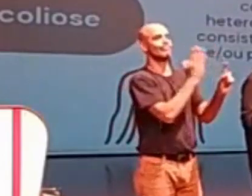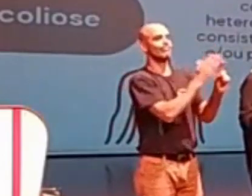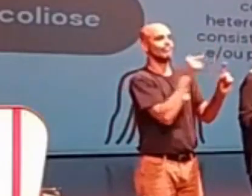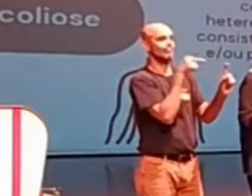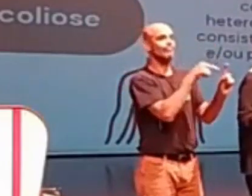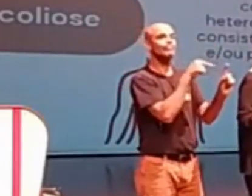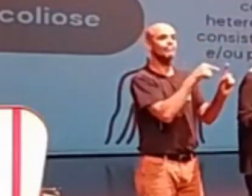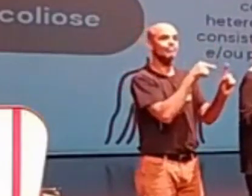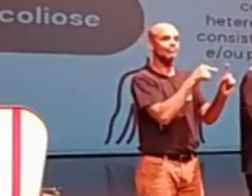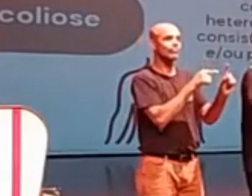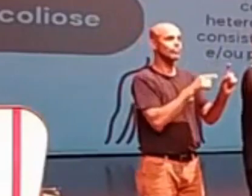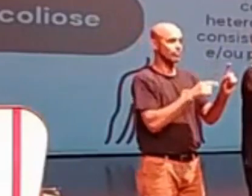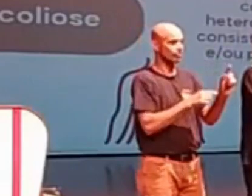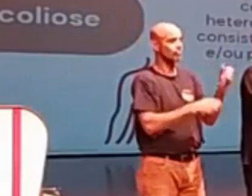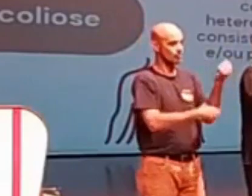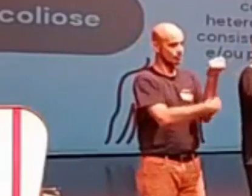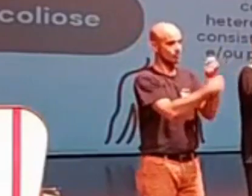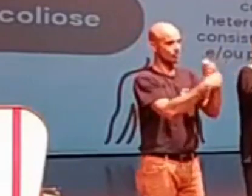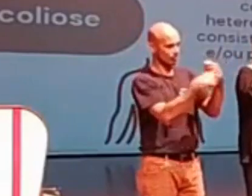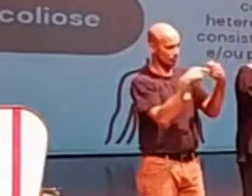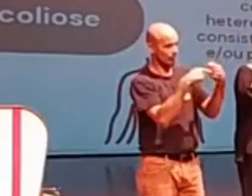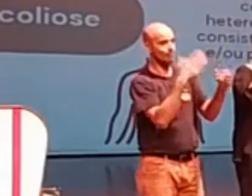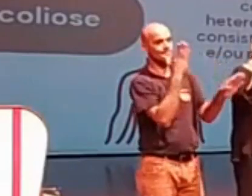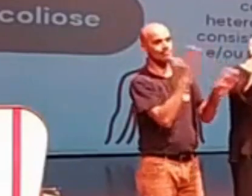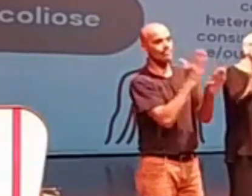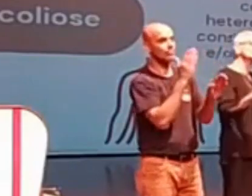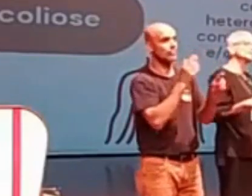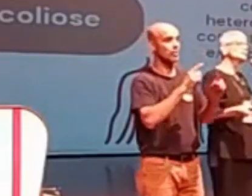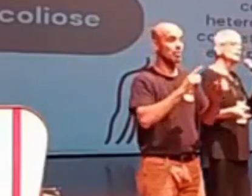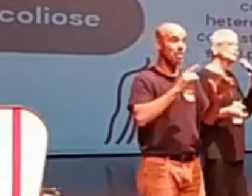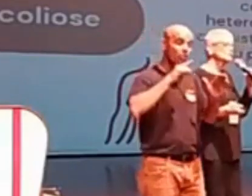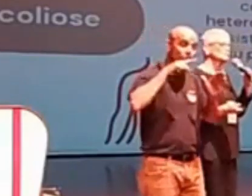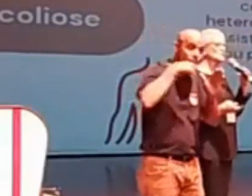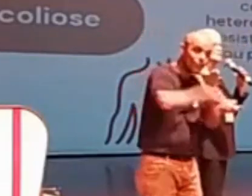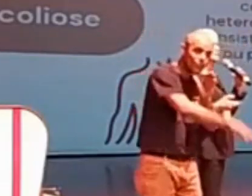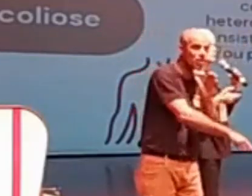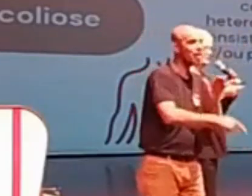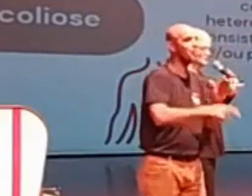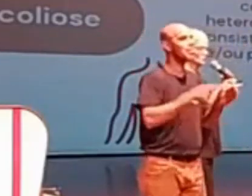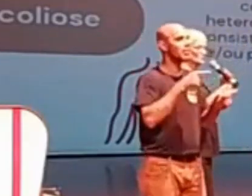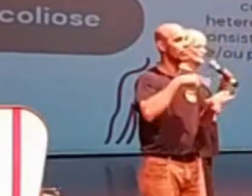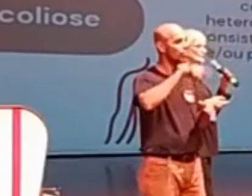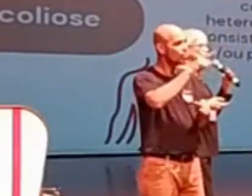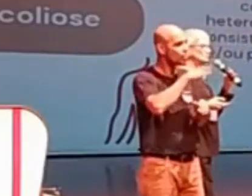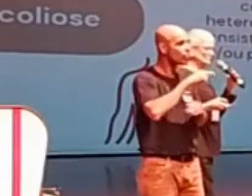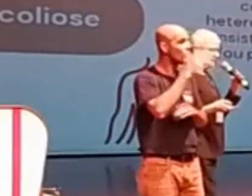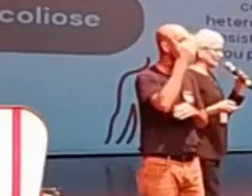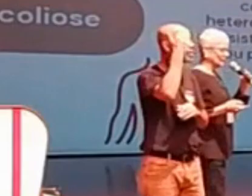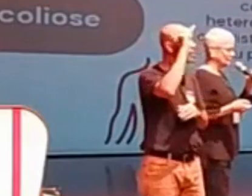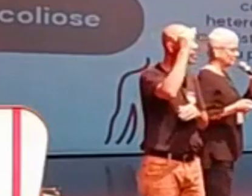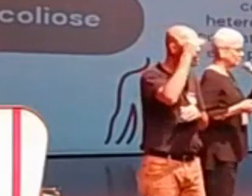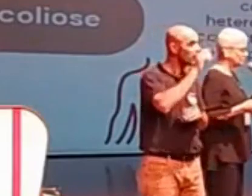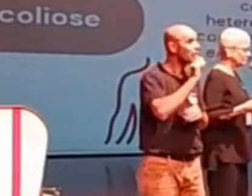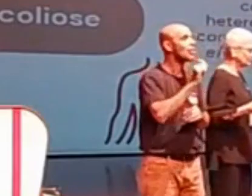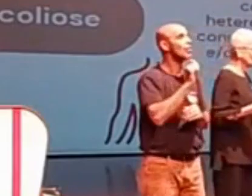a chamar de escoliose. Só que eu vou aprofundar um pouquinho mais para vocês e vocês vão ver que